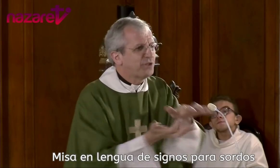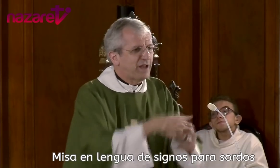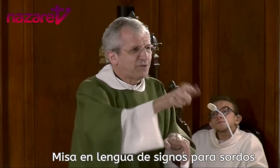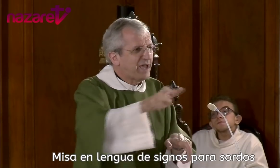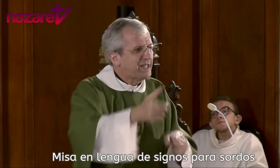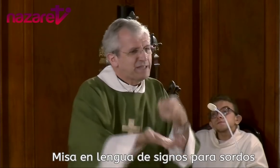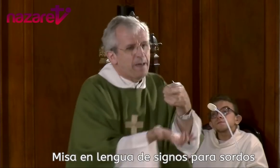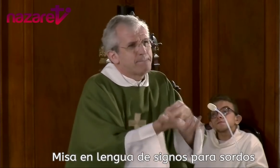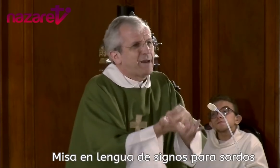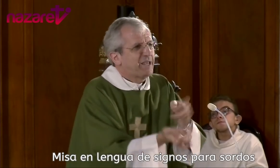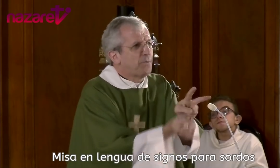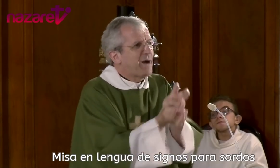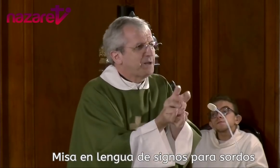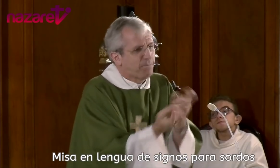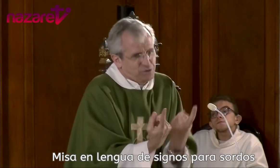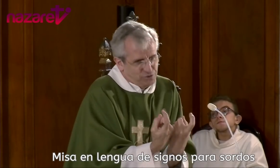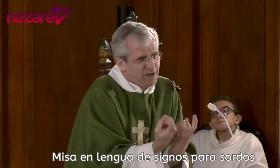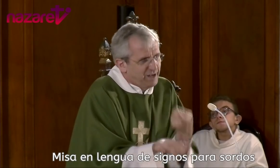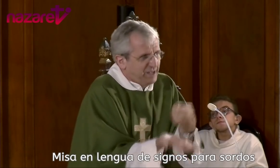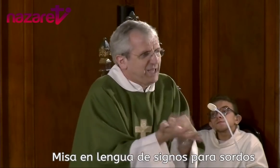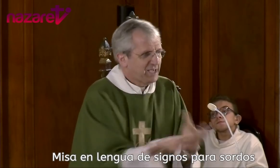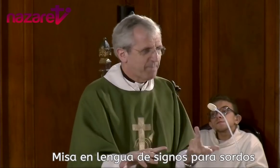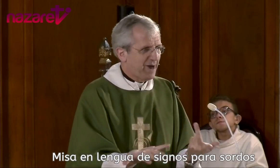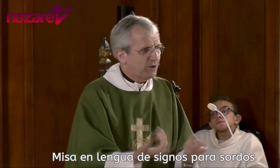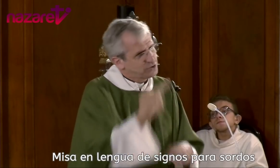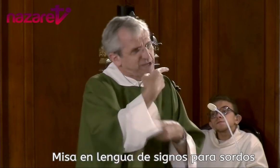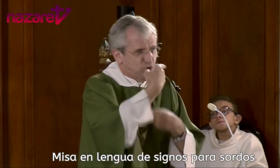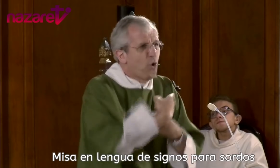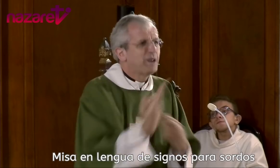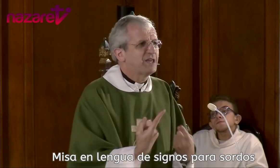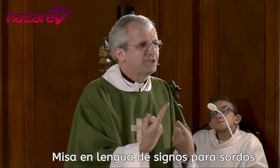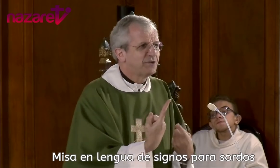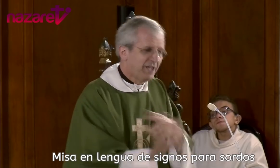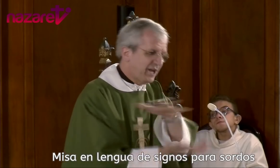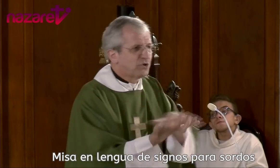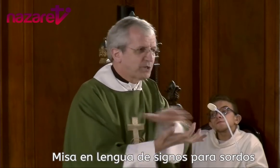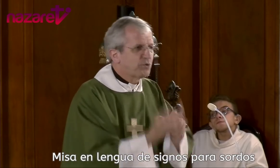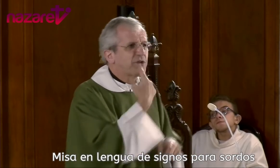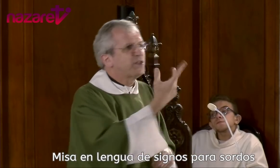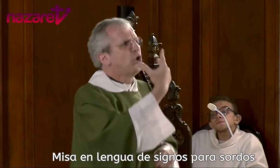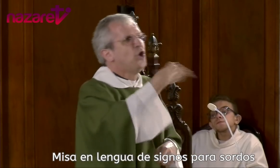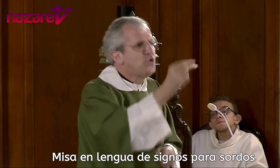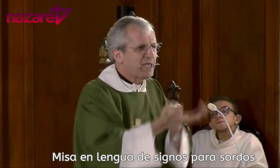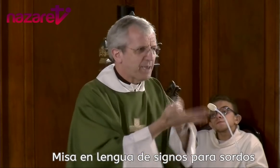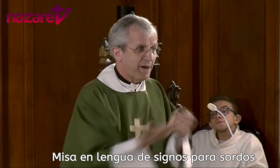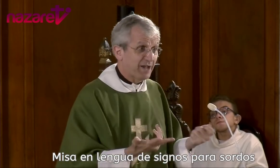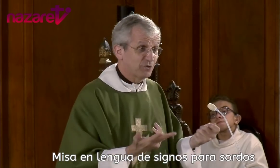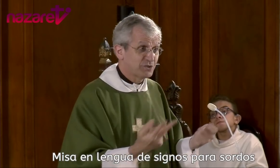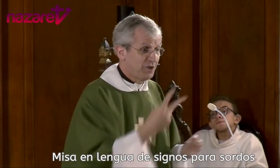revolucionando a la gente para que no paguen impuestos, que hay que pagarlos, que es obligación, y los revolucionan diciendo, no hay que pagarlos.